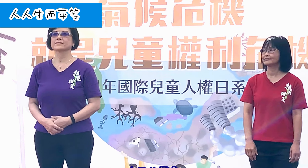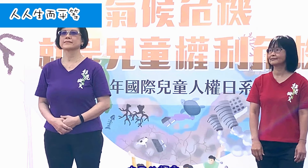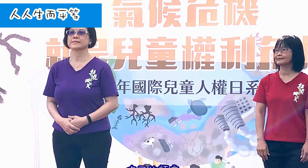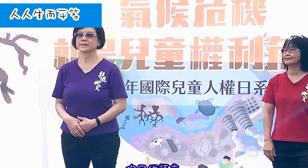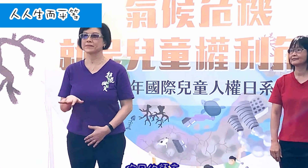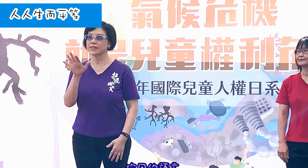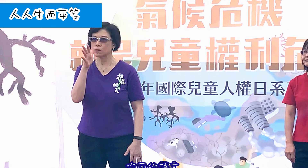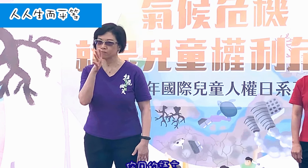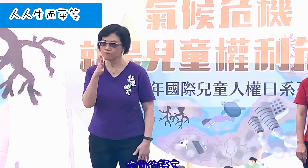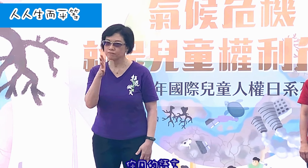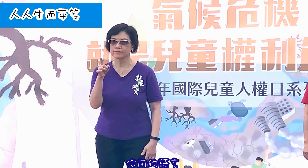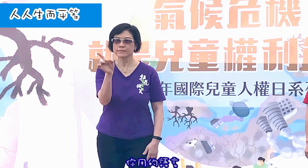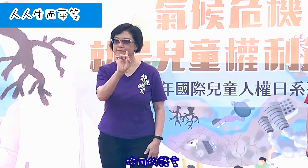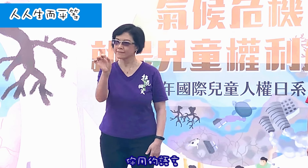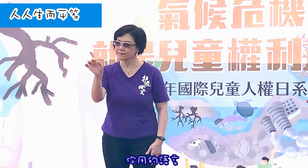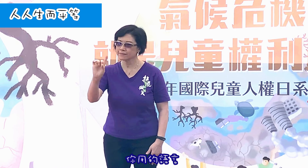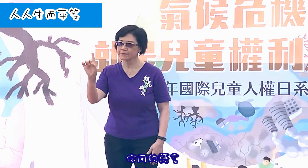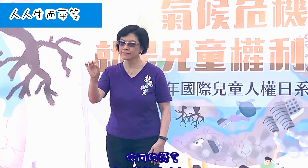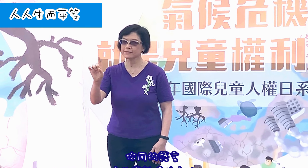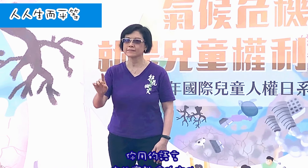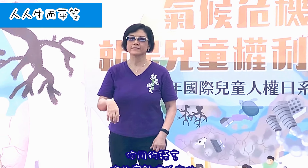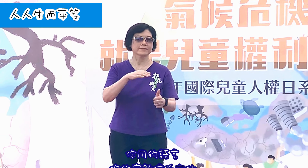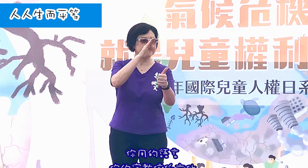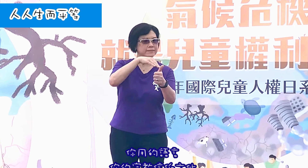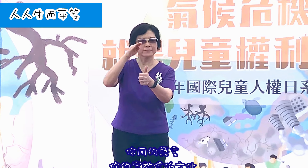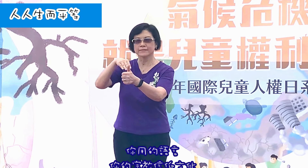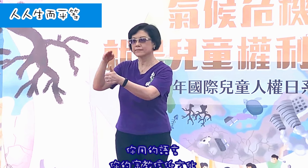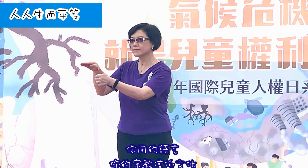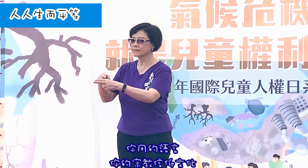你用的语言、你的宗教信仰、